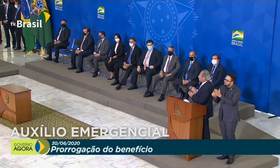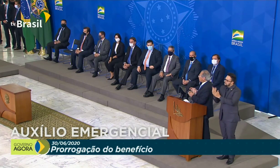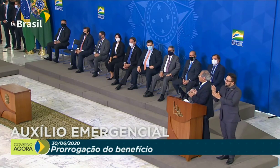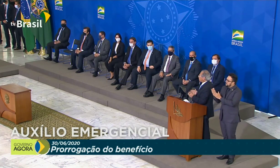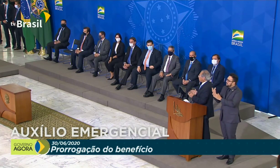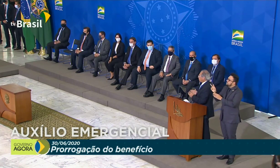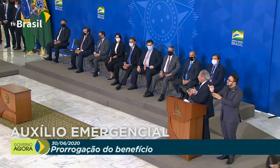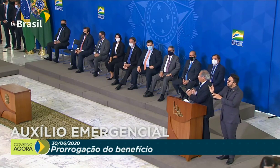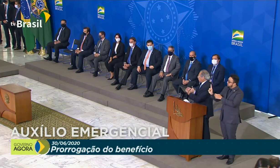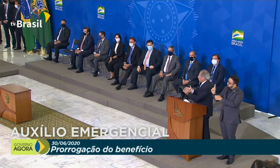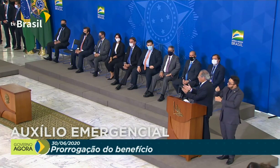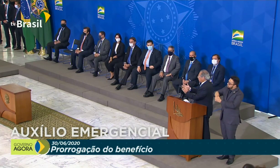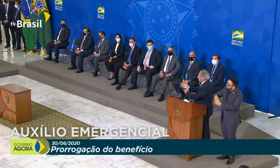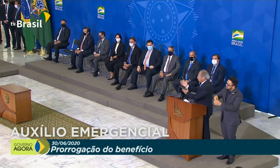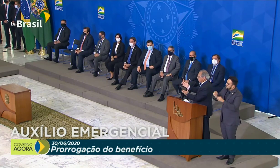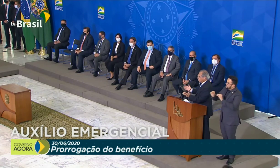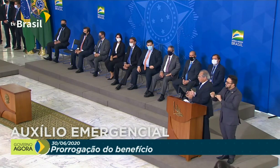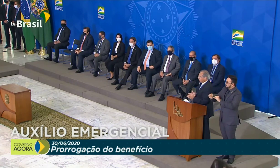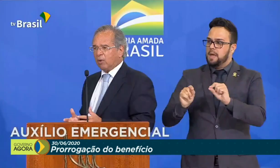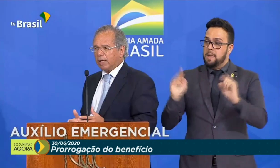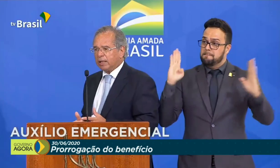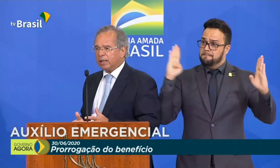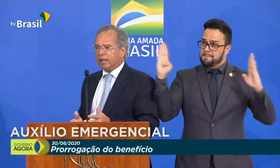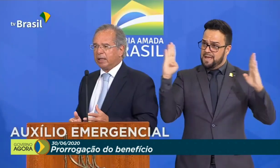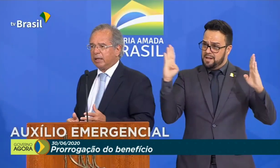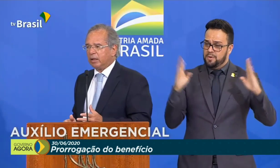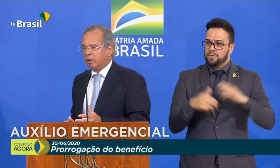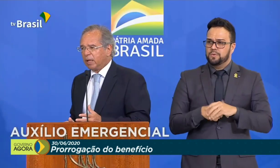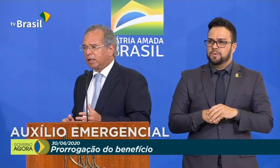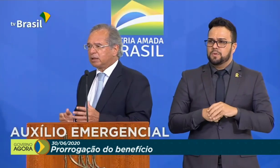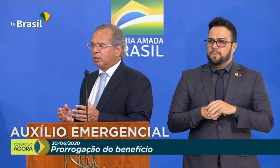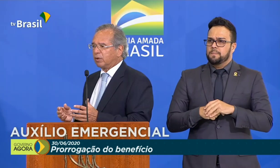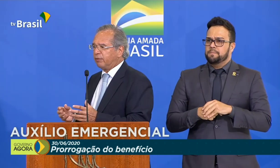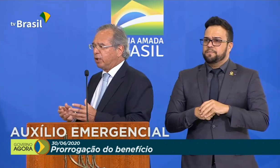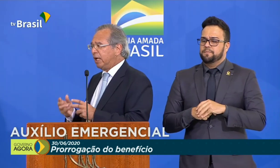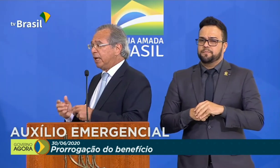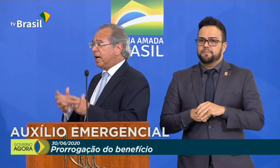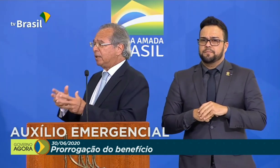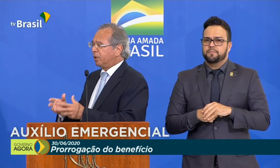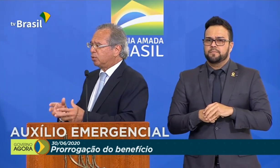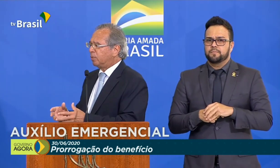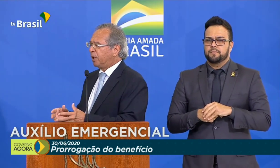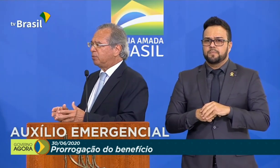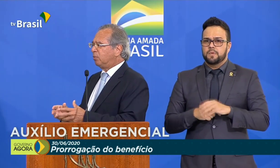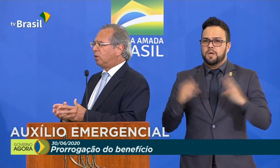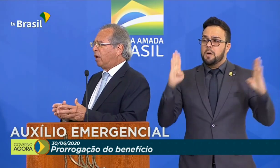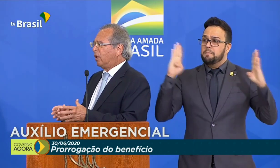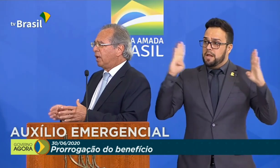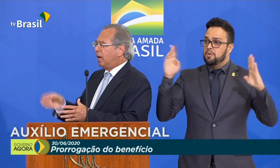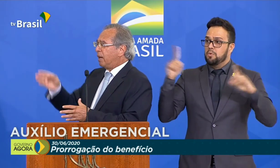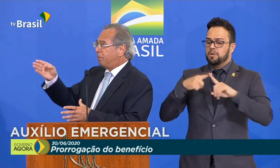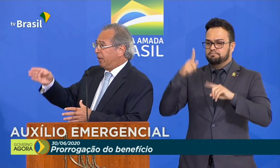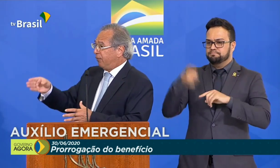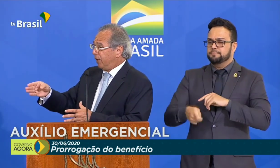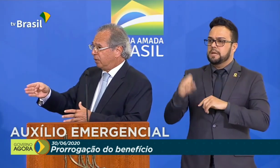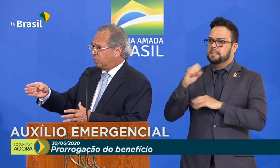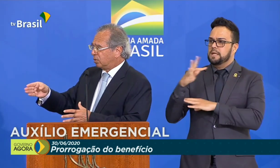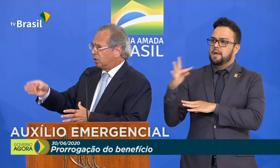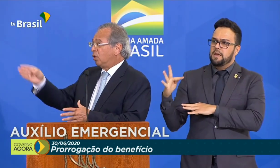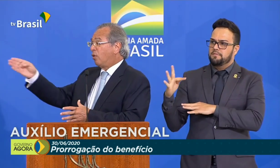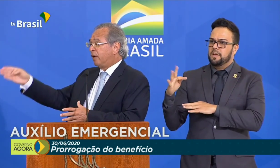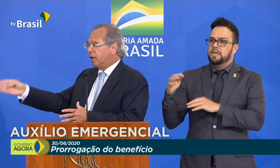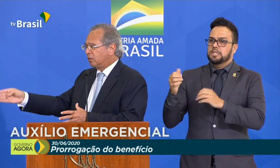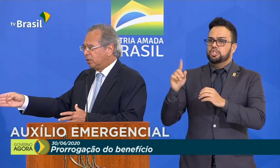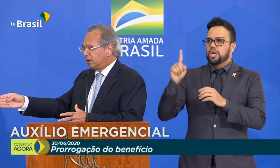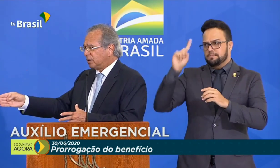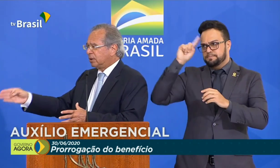que, depois desse período que agora é uma questão que foi delegada pelo Supremo Tribunal a prefeitos